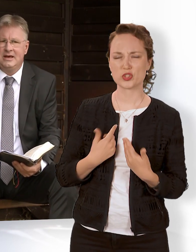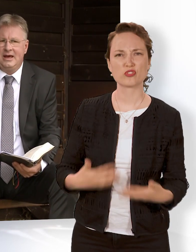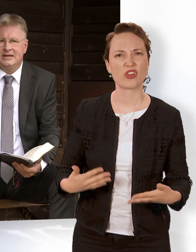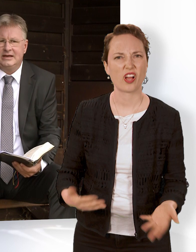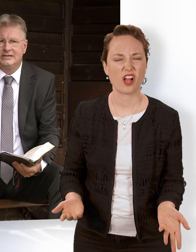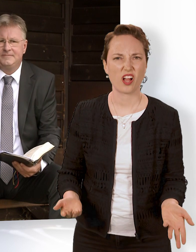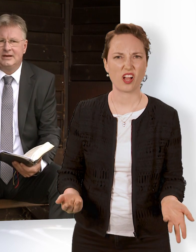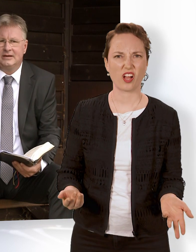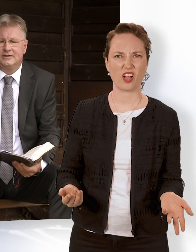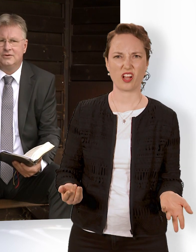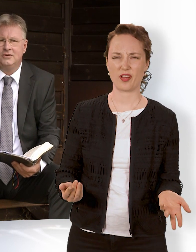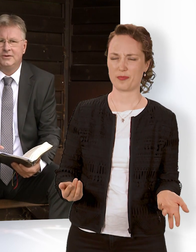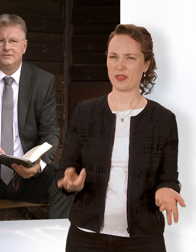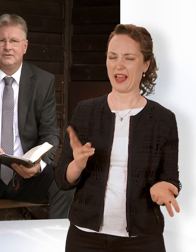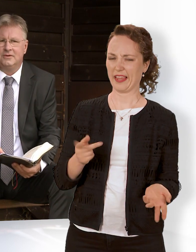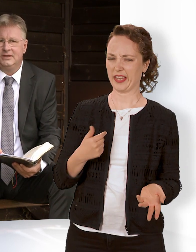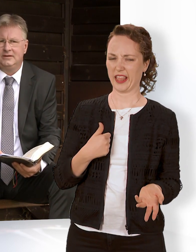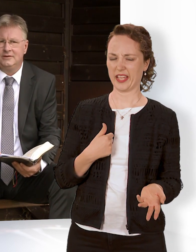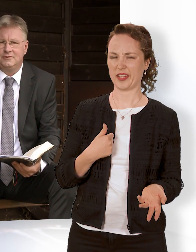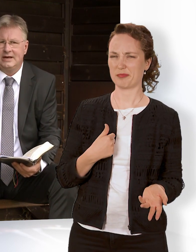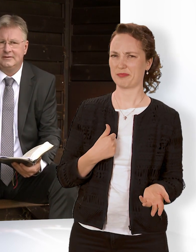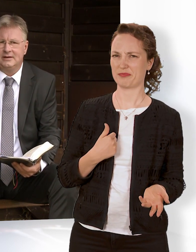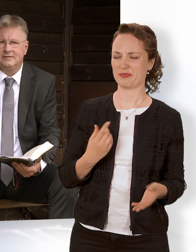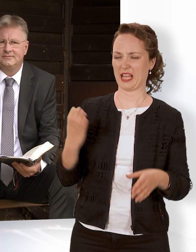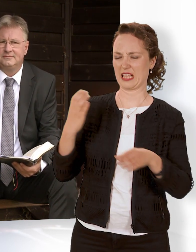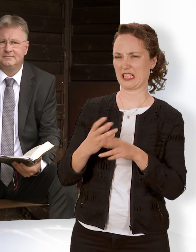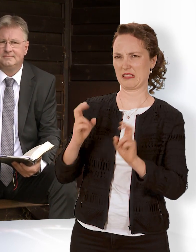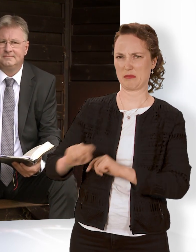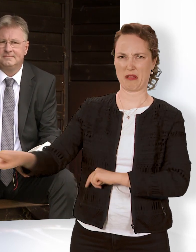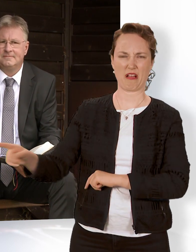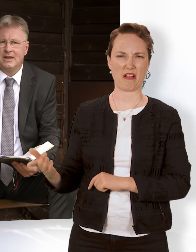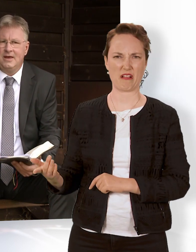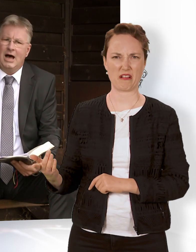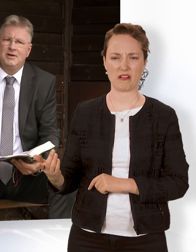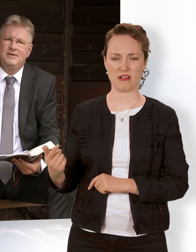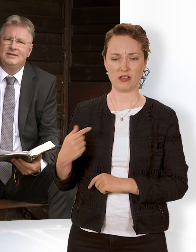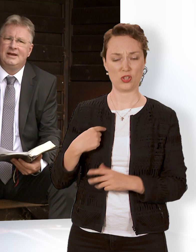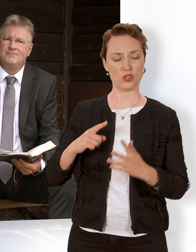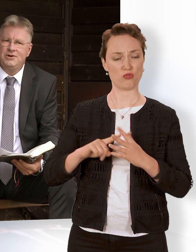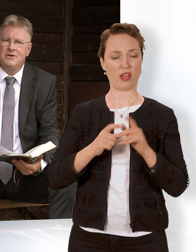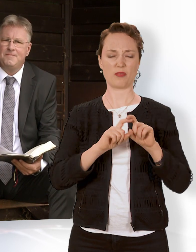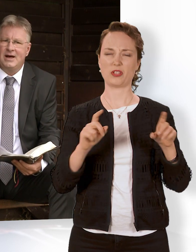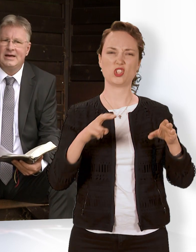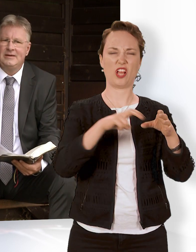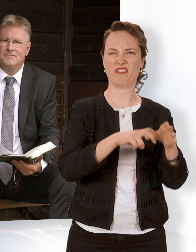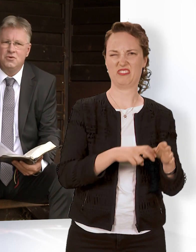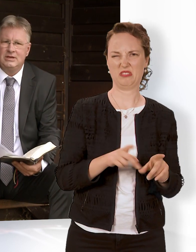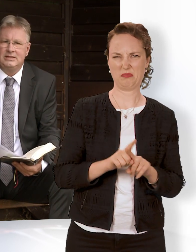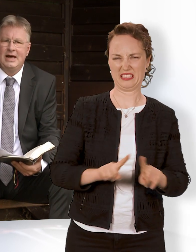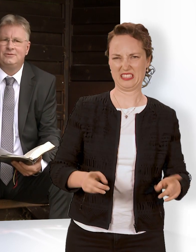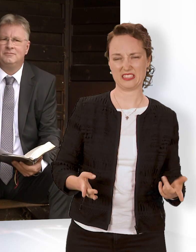die Ersatzbank gehört und nicht in die Startelf. Aber er findet eine